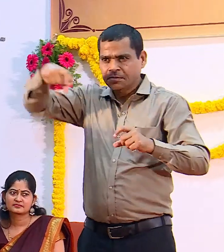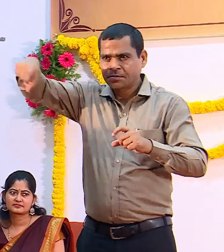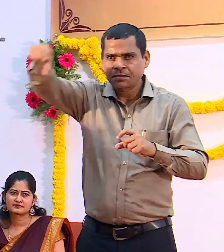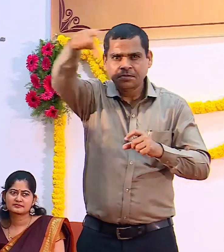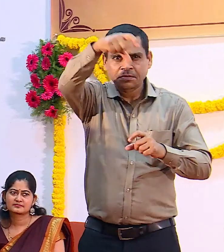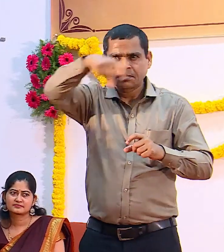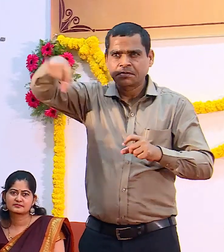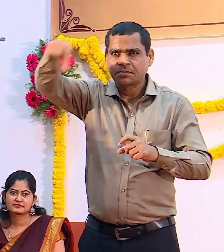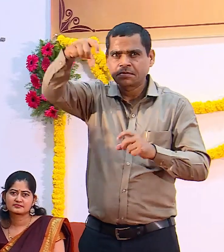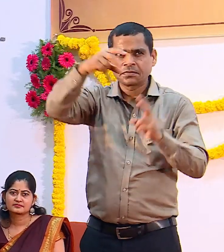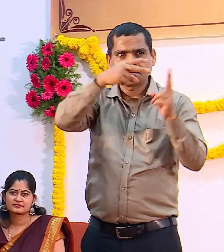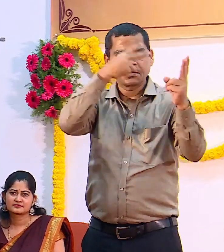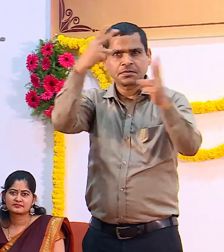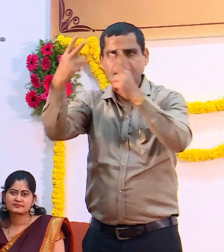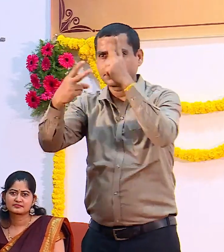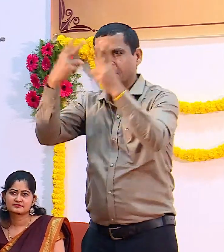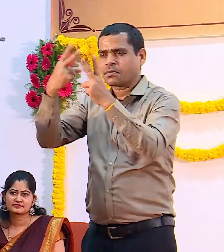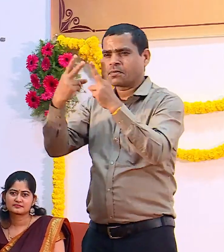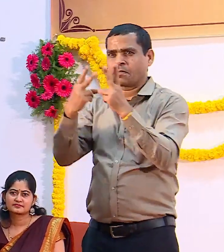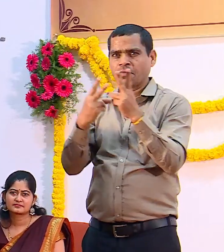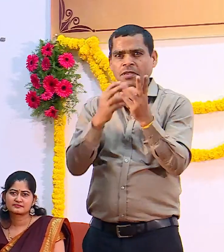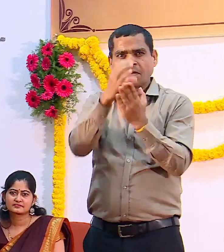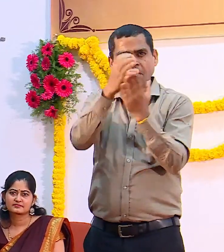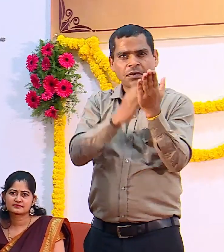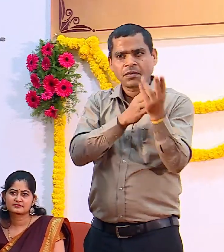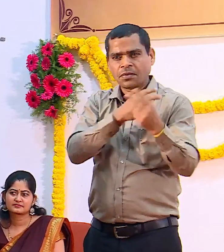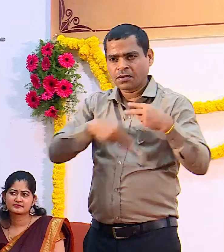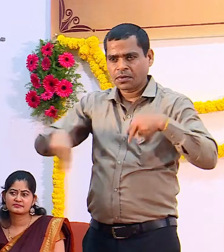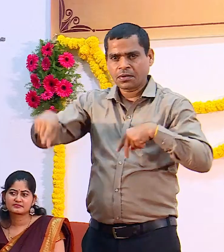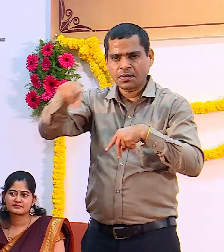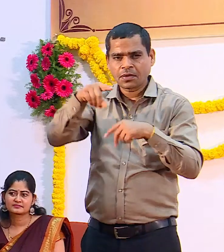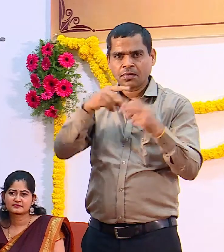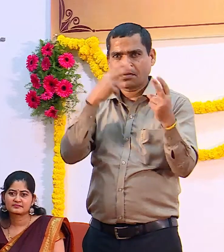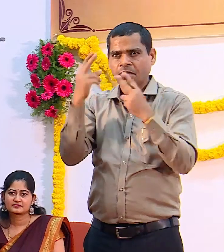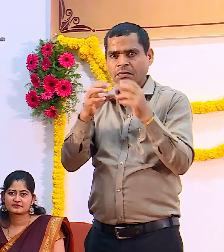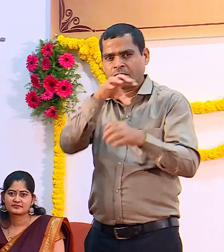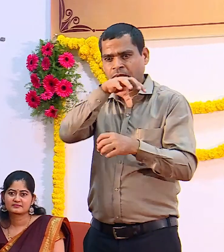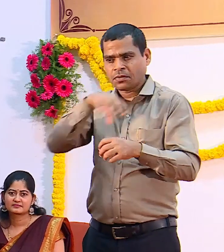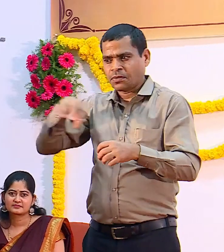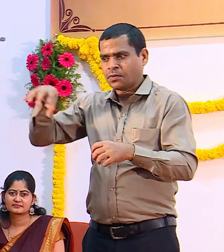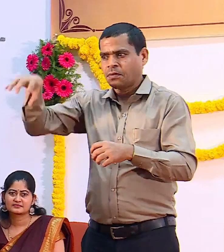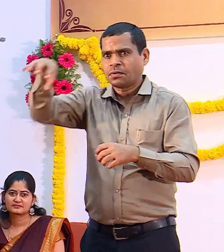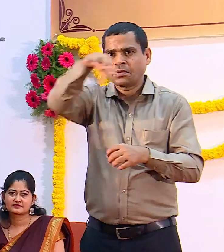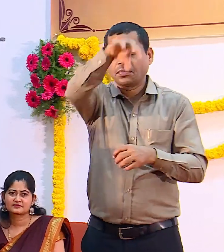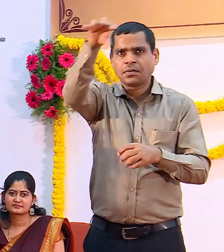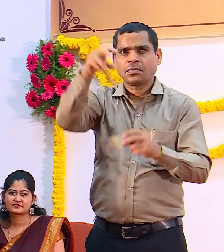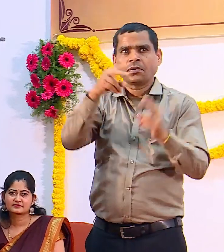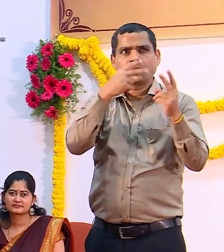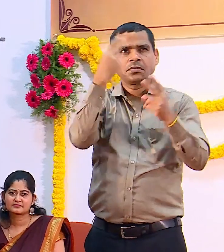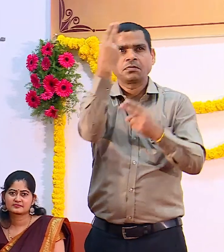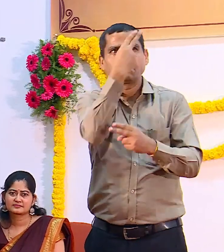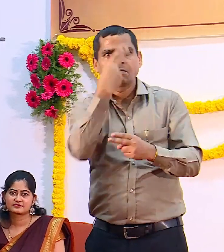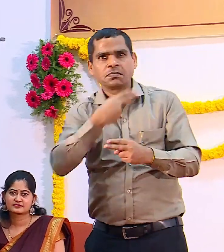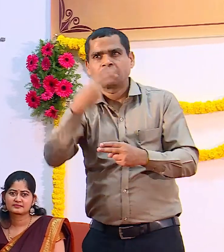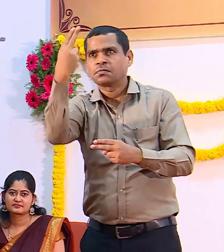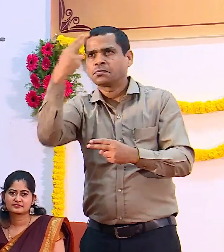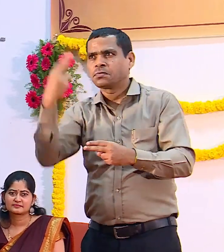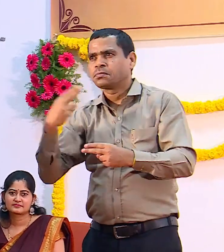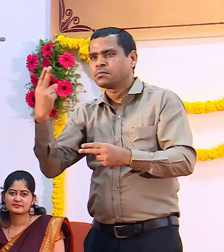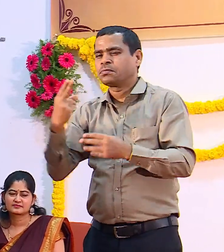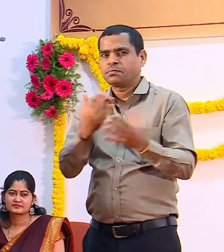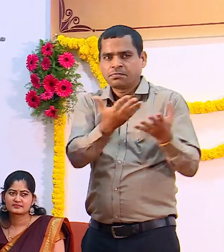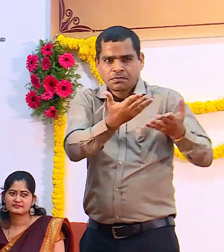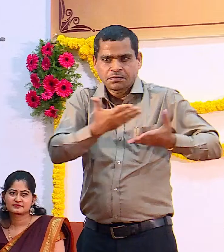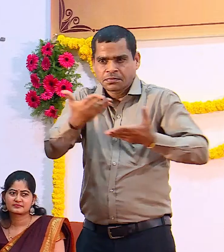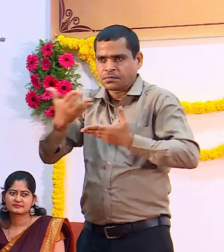पूरा उसका जो प्रारूप है जिस तरह से उस पर हर तरह के मॉडल रखे हुए हैं या उस पर जो पेंट किया गया है जिस तरह से उसको वेलकमिंग